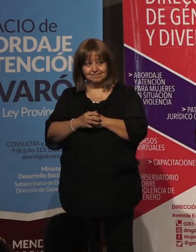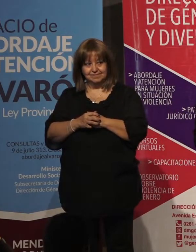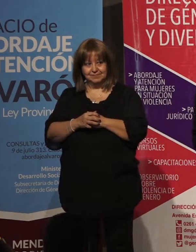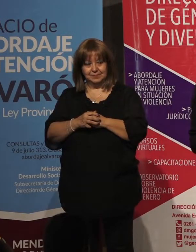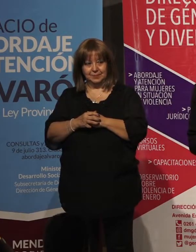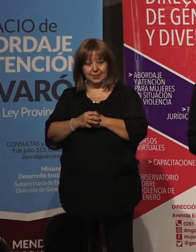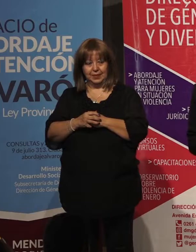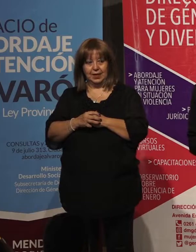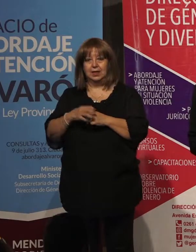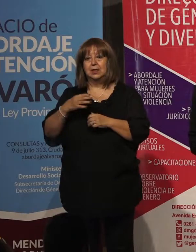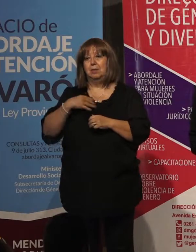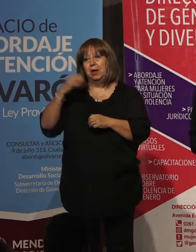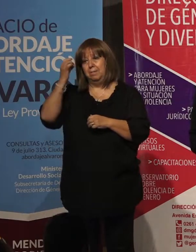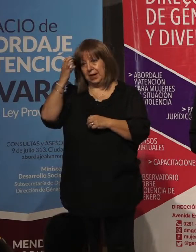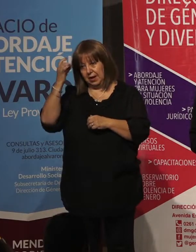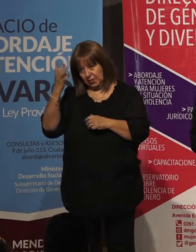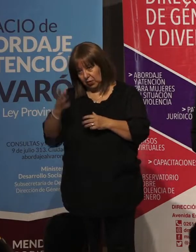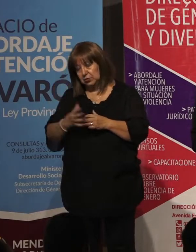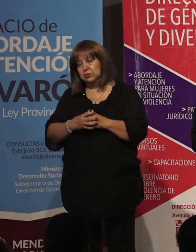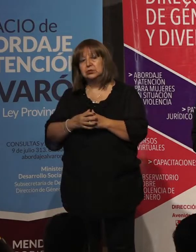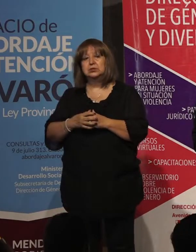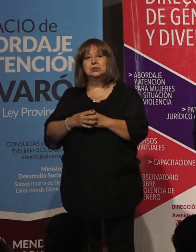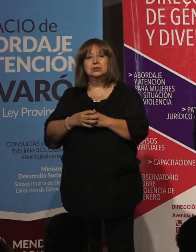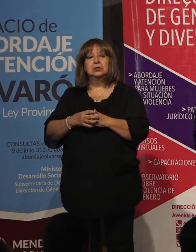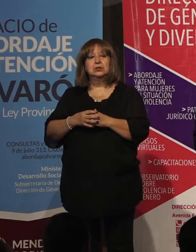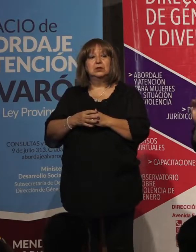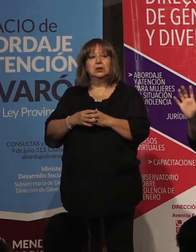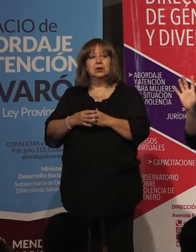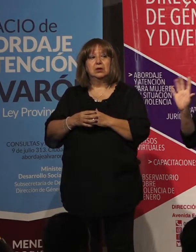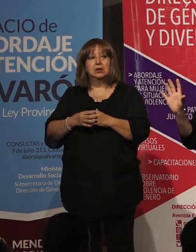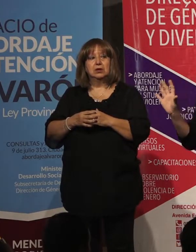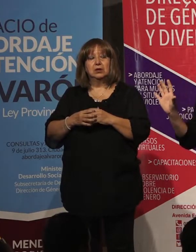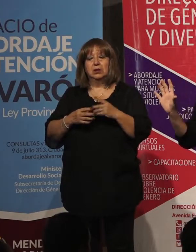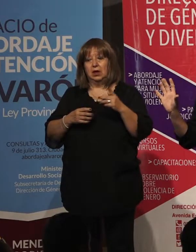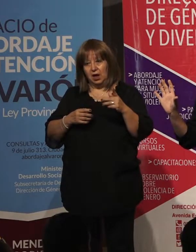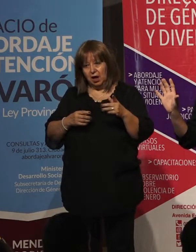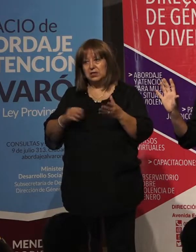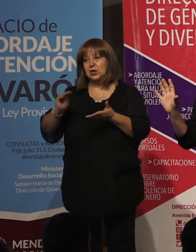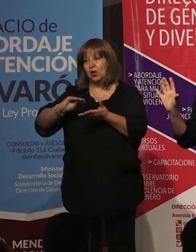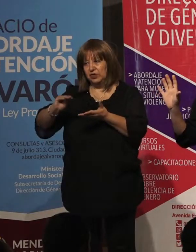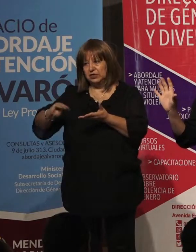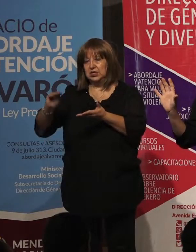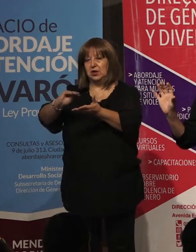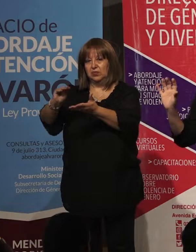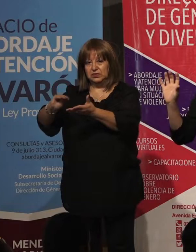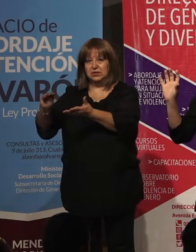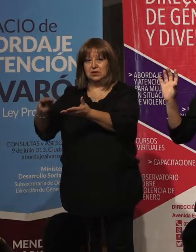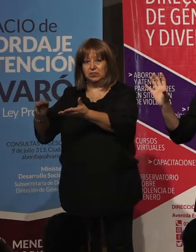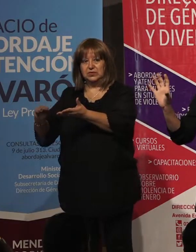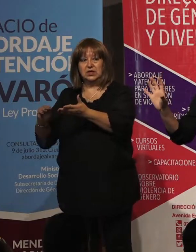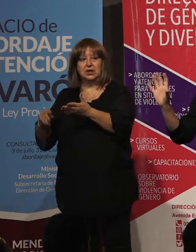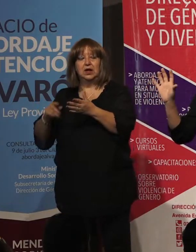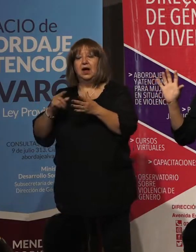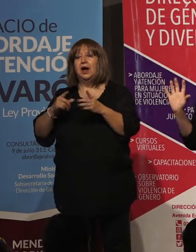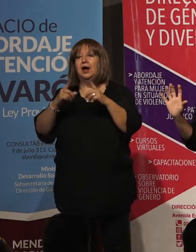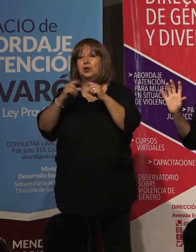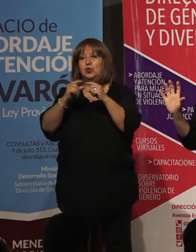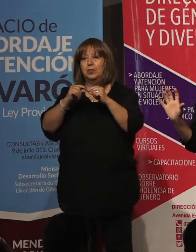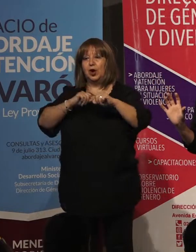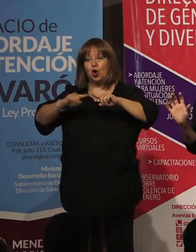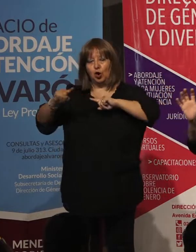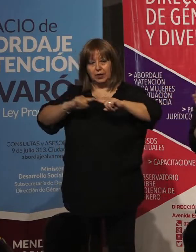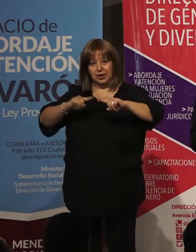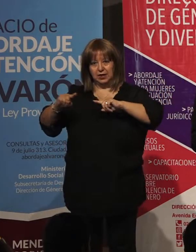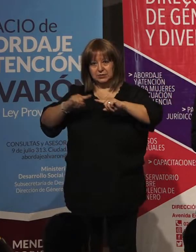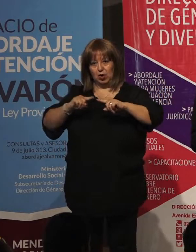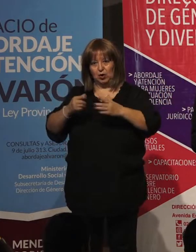También les pido disculpa, ¿sí? Y cuando pase esto, en todas las oficinas fiscales van a ver los números de la Coordinación